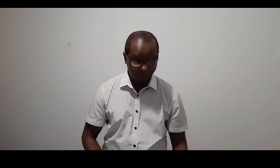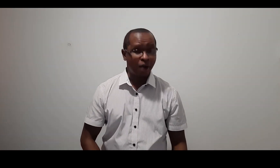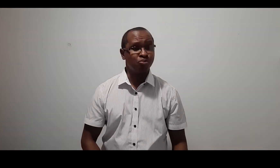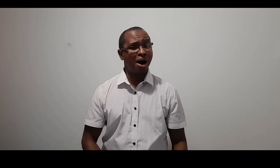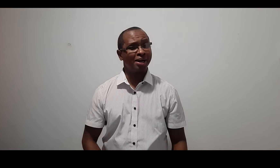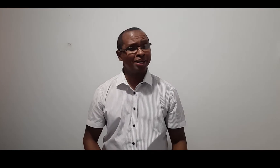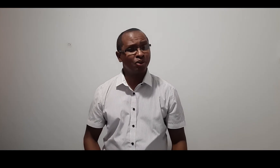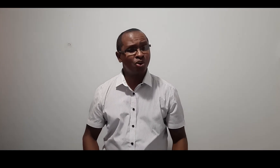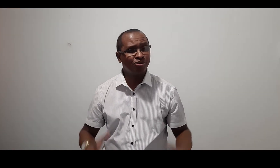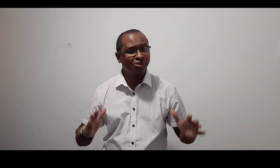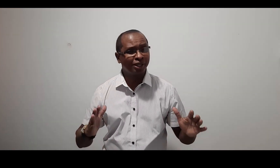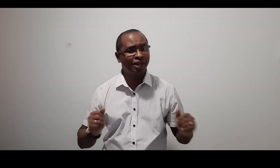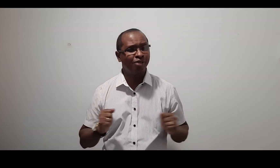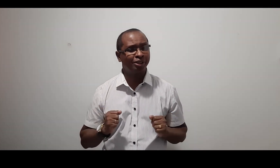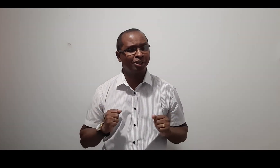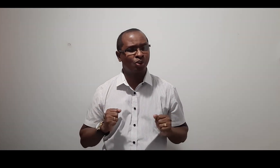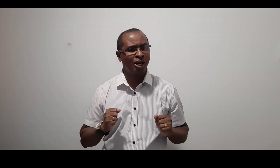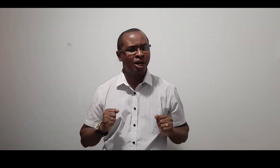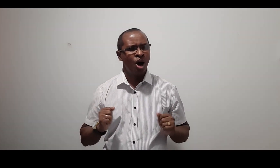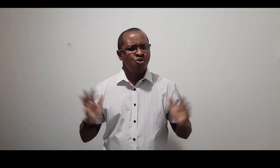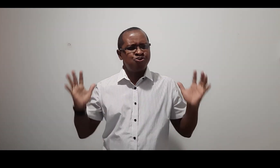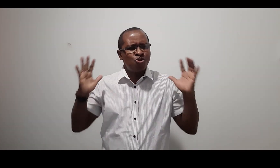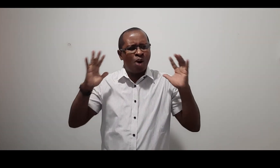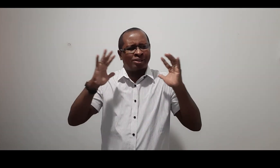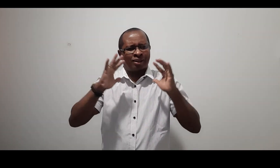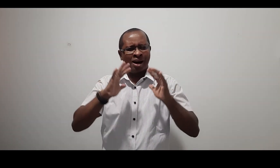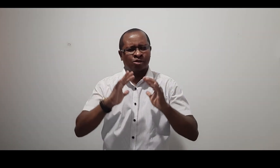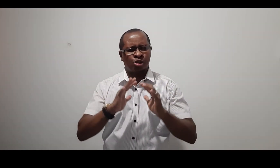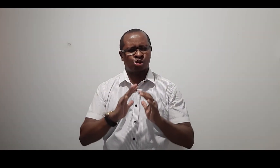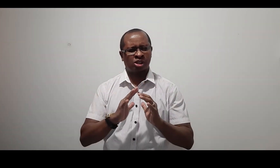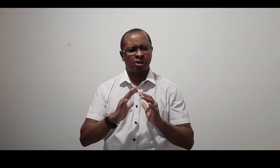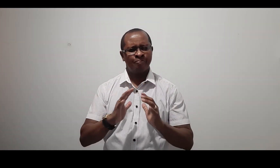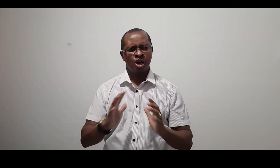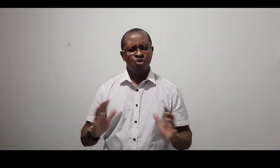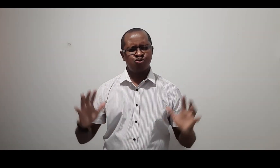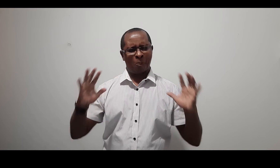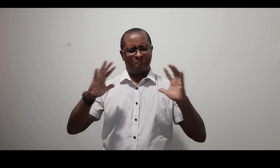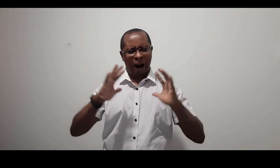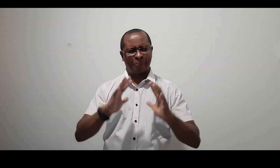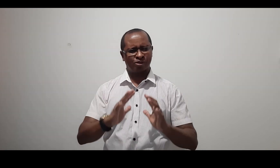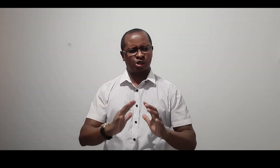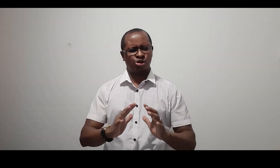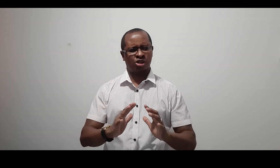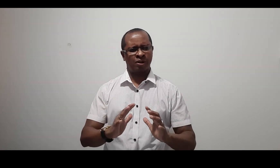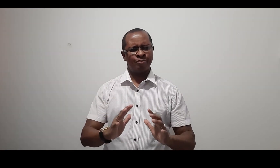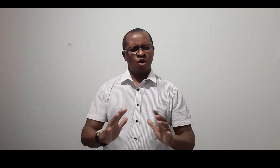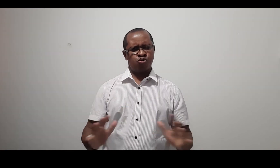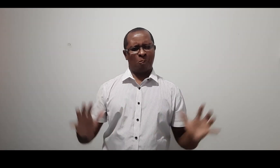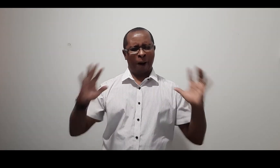raha mboarina ihany koa ny fomba fiteny hafa de zao hoe fo anjakan' jesosy fo babon' jesosy fo babo